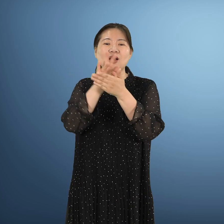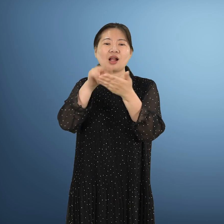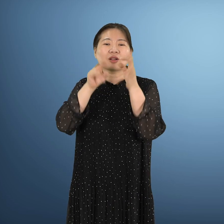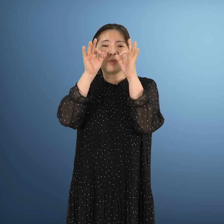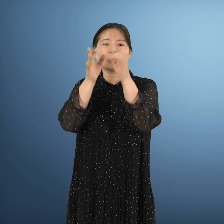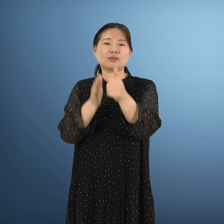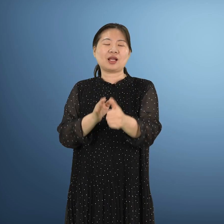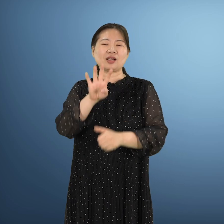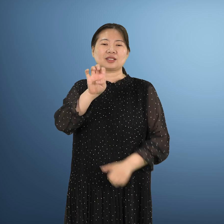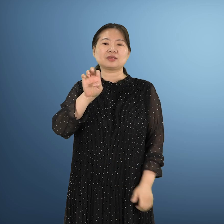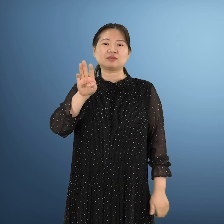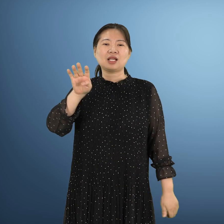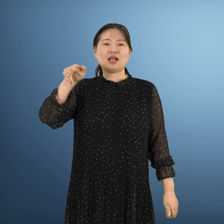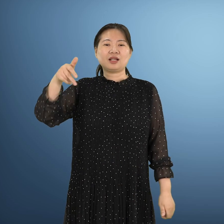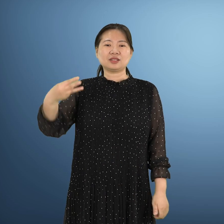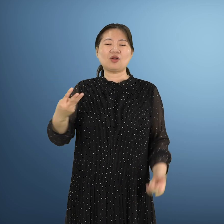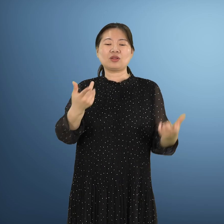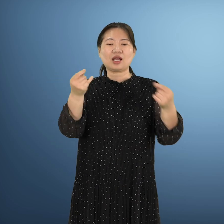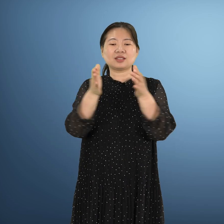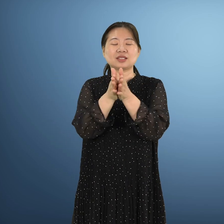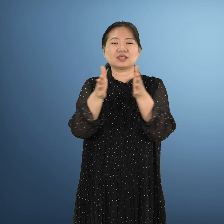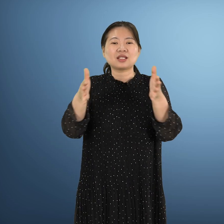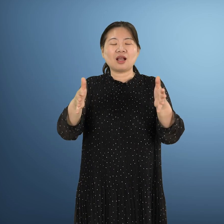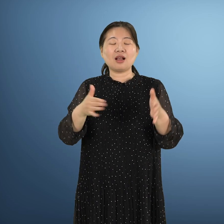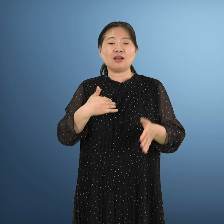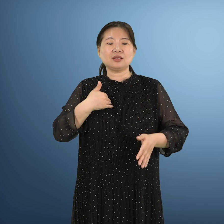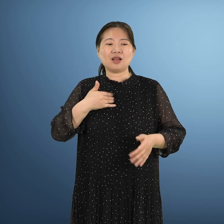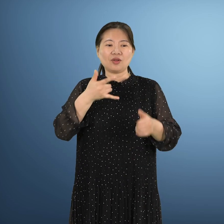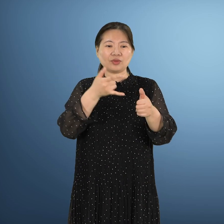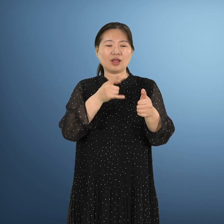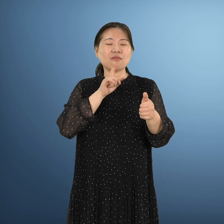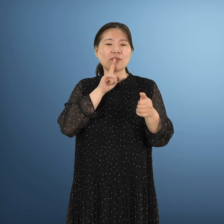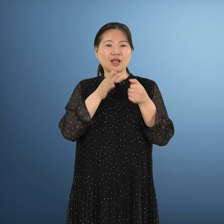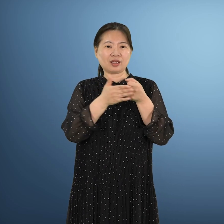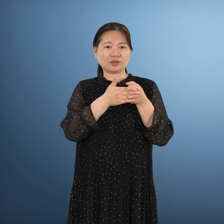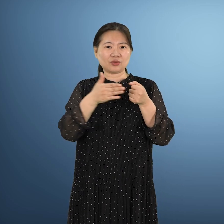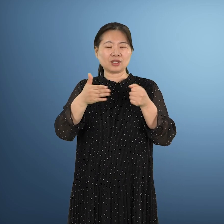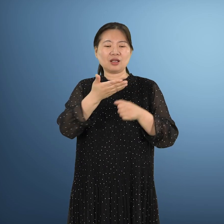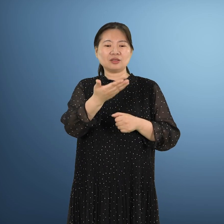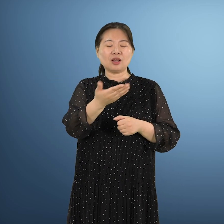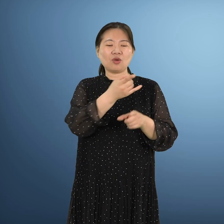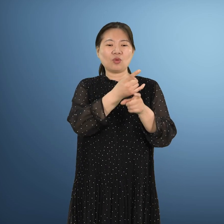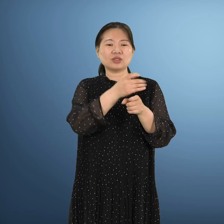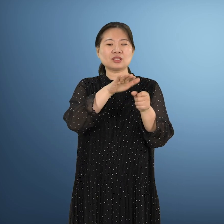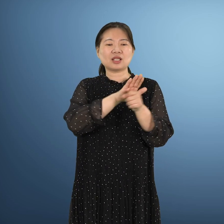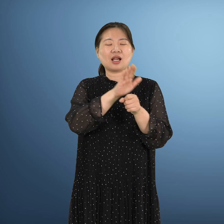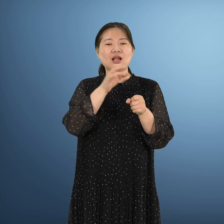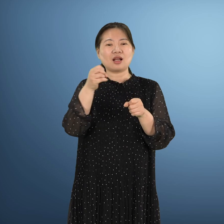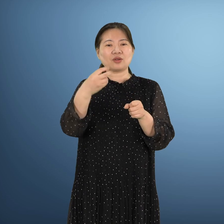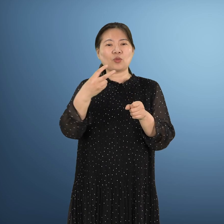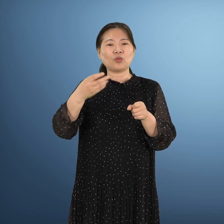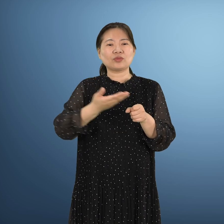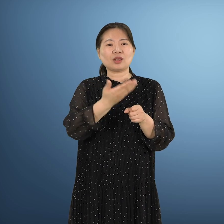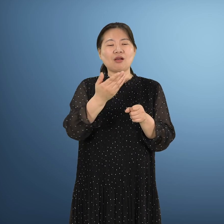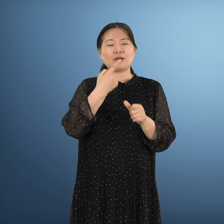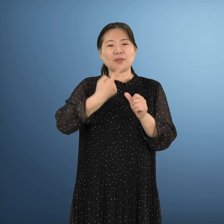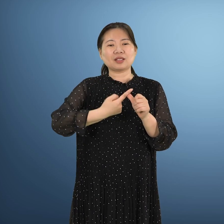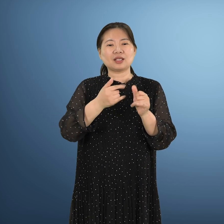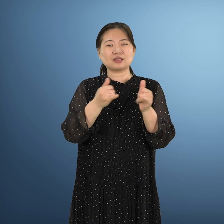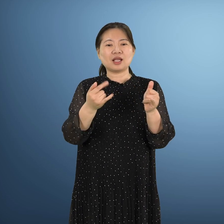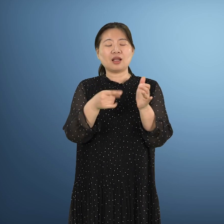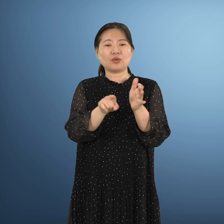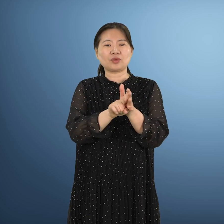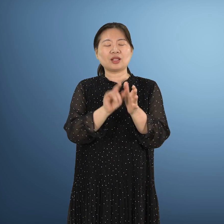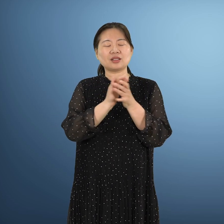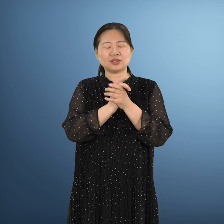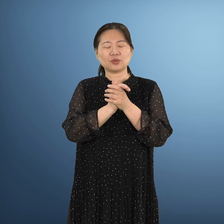44절 다 같이 시작. 나는 너희에게 이르노니 너희 원수를 사랑하며 너희를 박해하는 자를